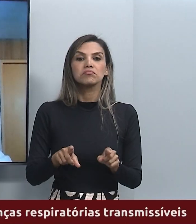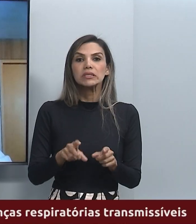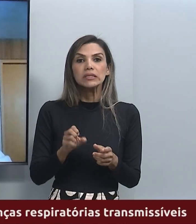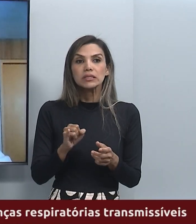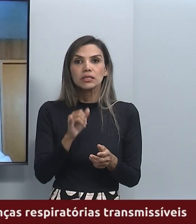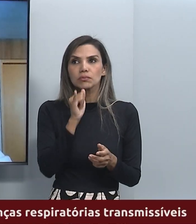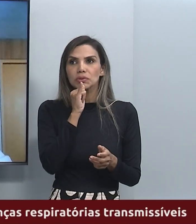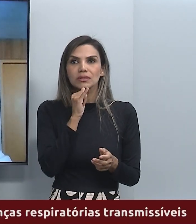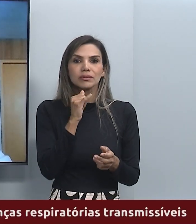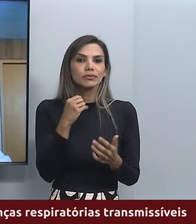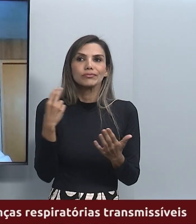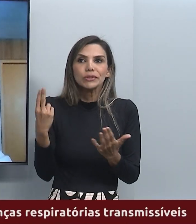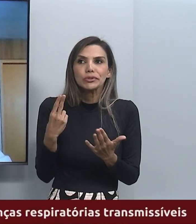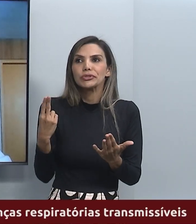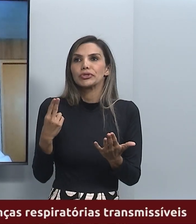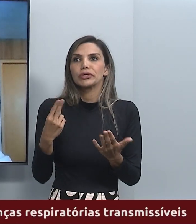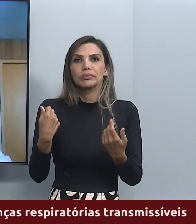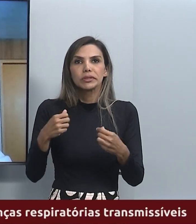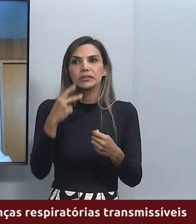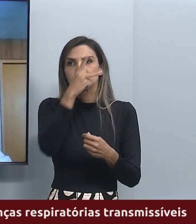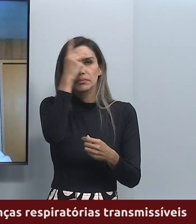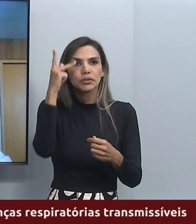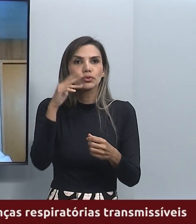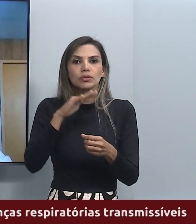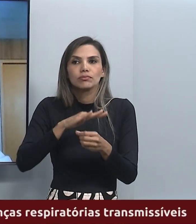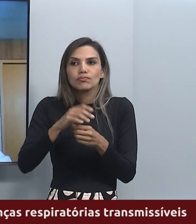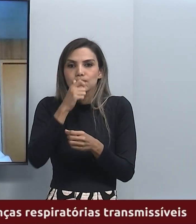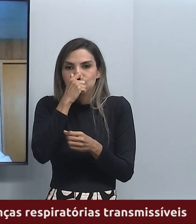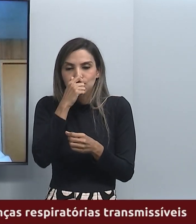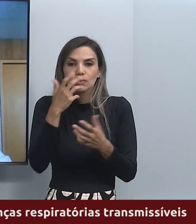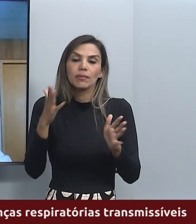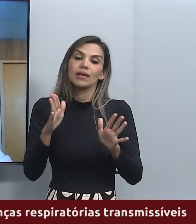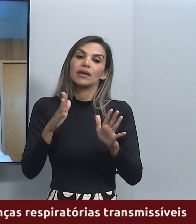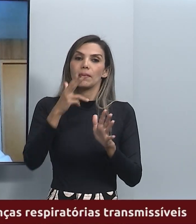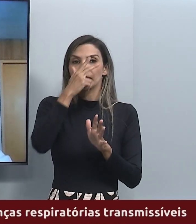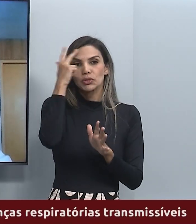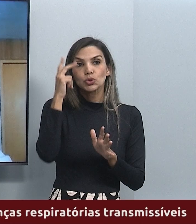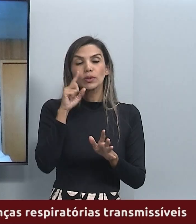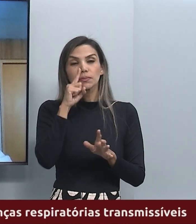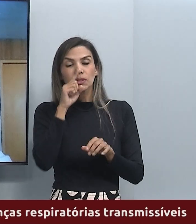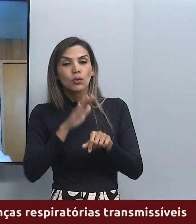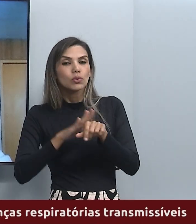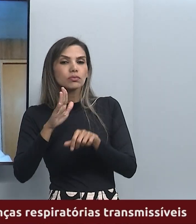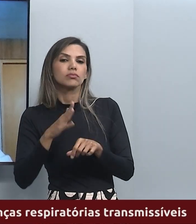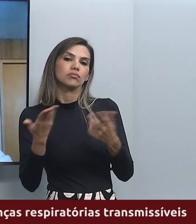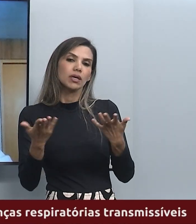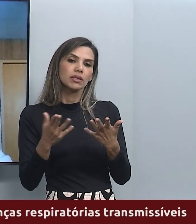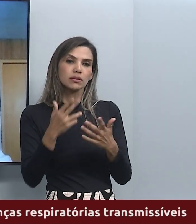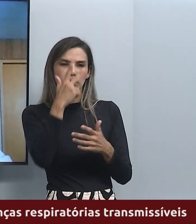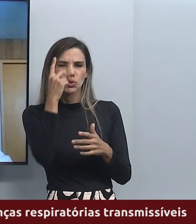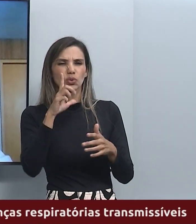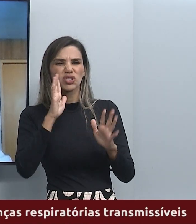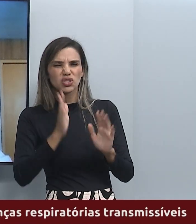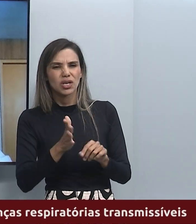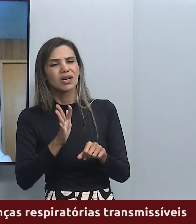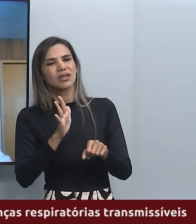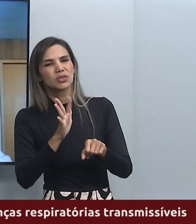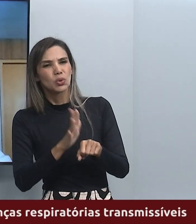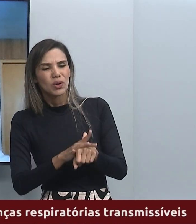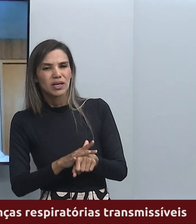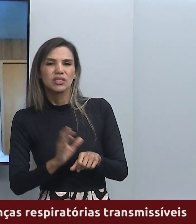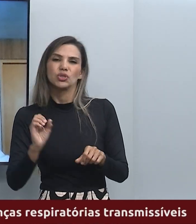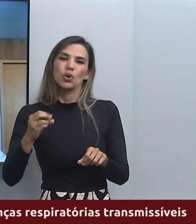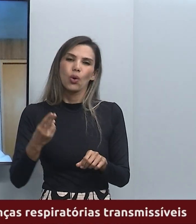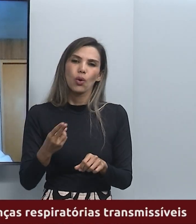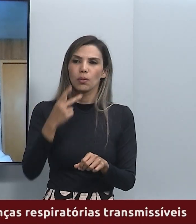for possível, aqueles grupos de mais risco, principalmente os idosos ou portadores de doenças crônicas, respiratórias ou